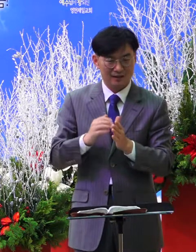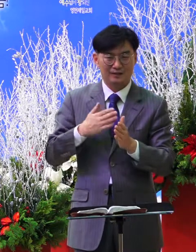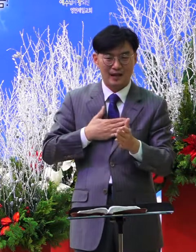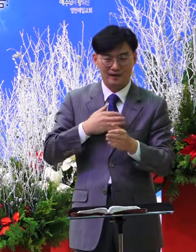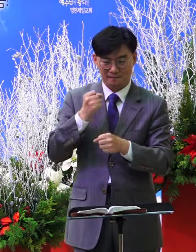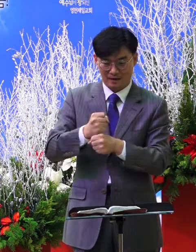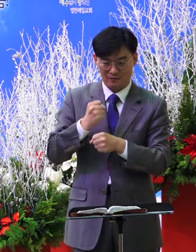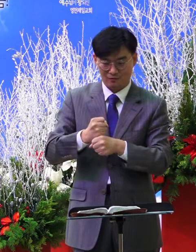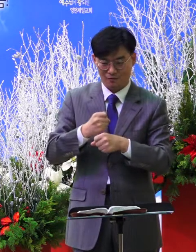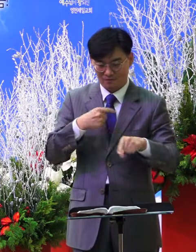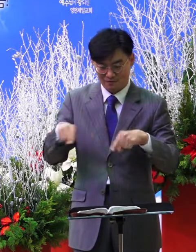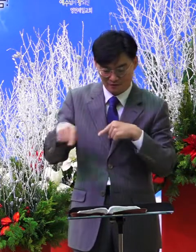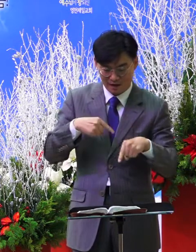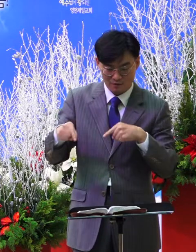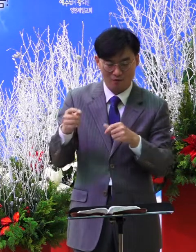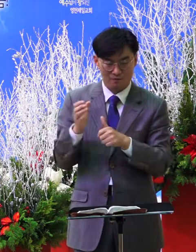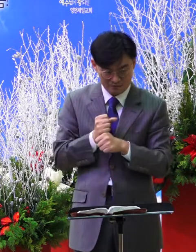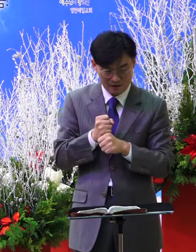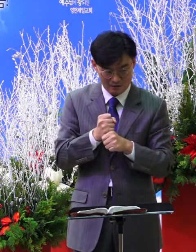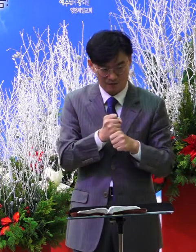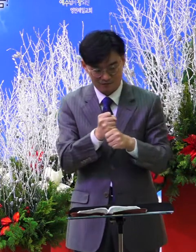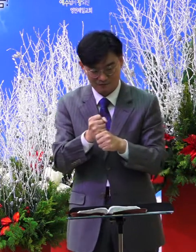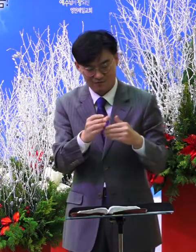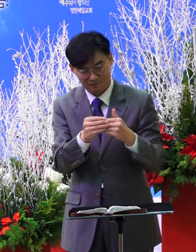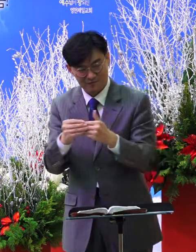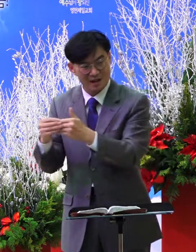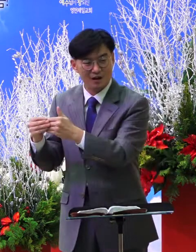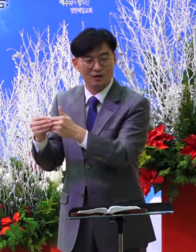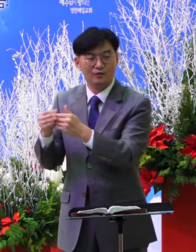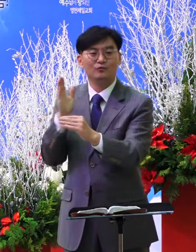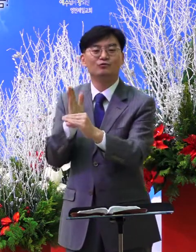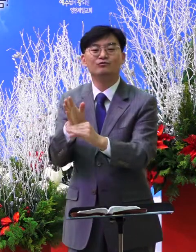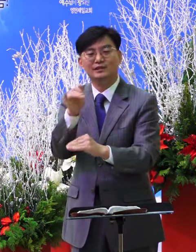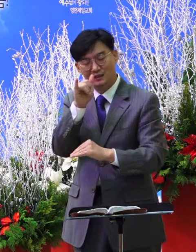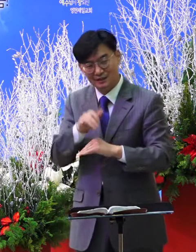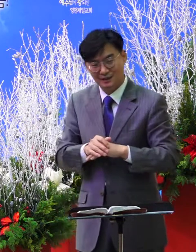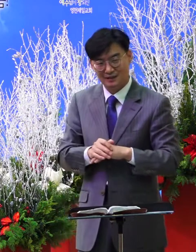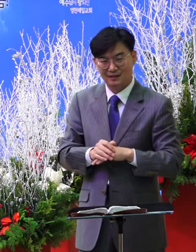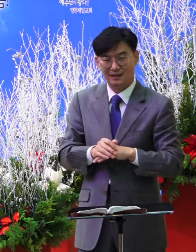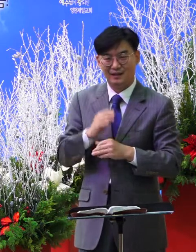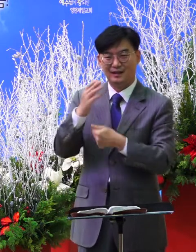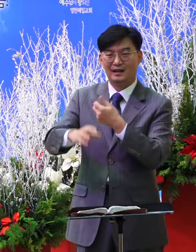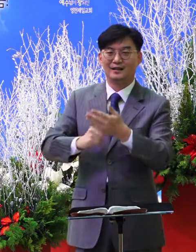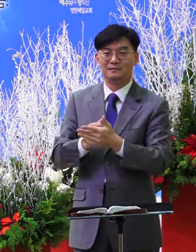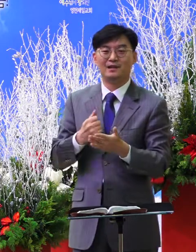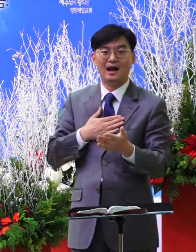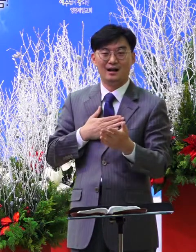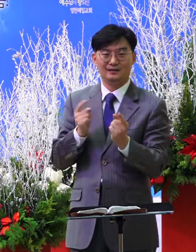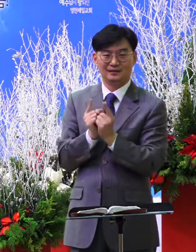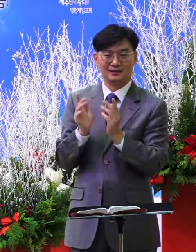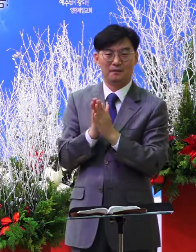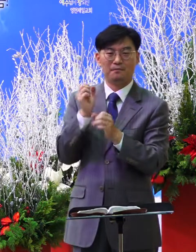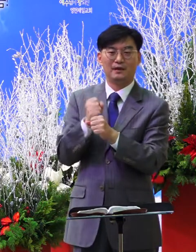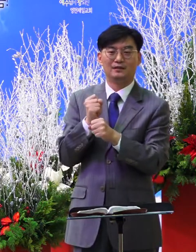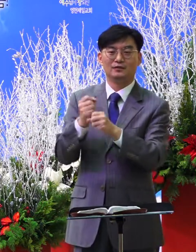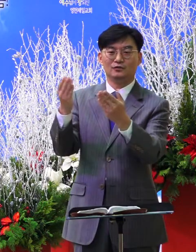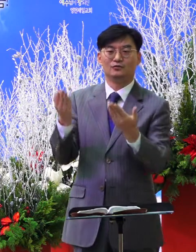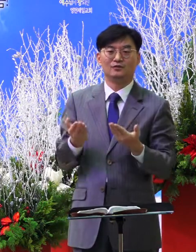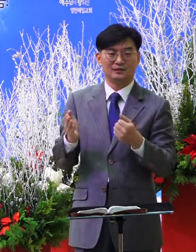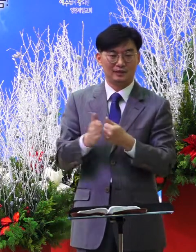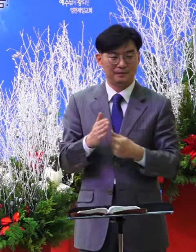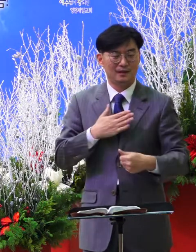우리를 빚으시는데요. 하나님이 우리를 빚으실 때에 사용하시는 도구는 다양합니다. 여러 가지